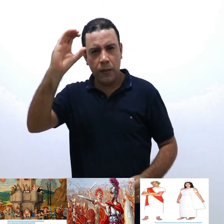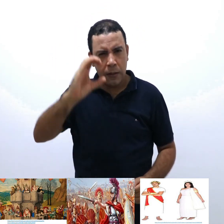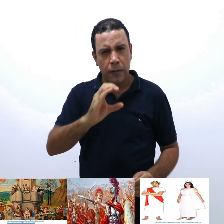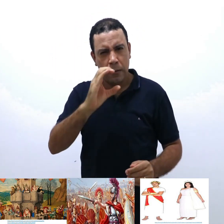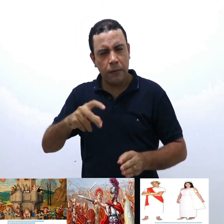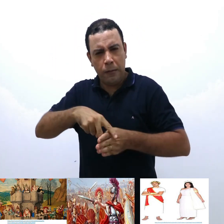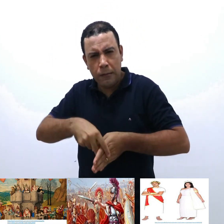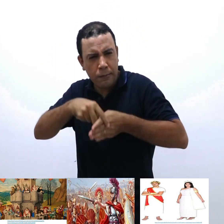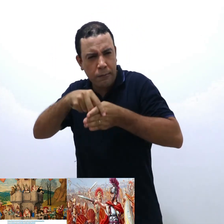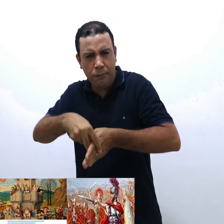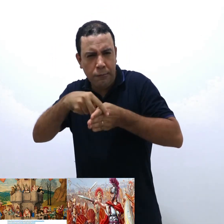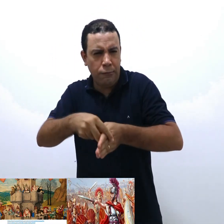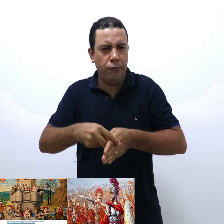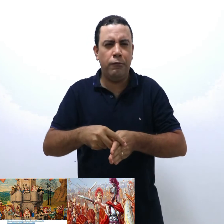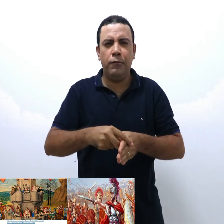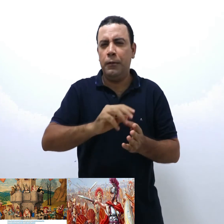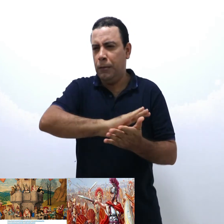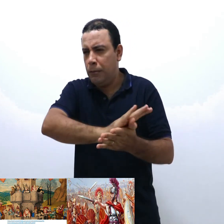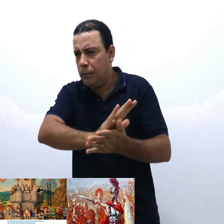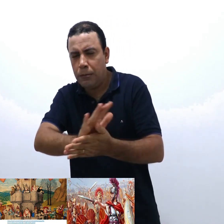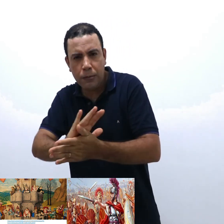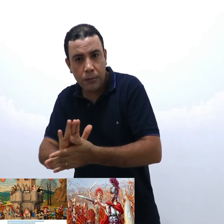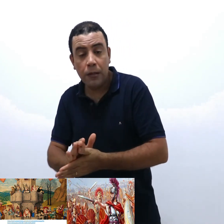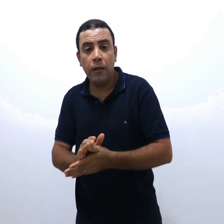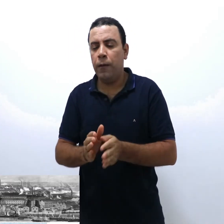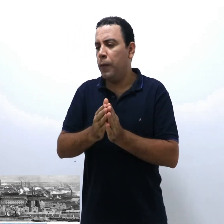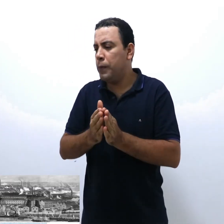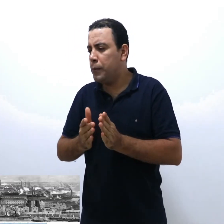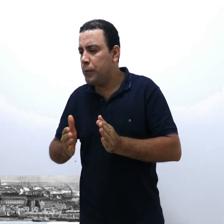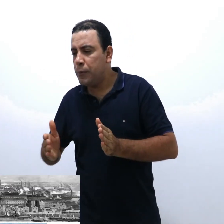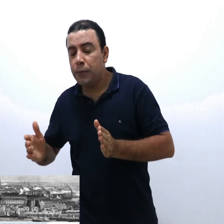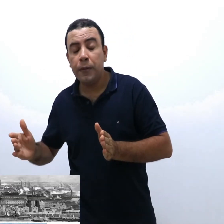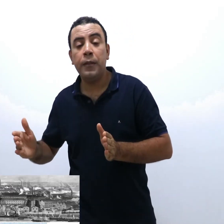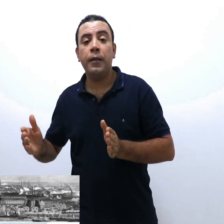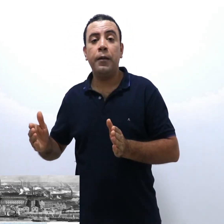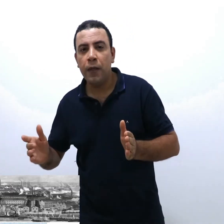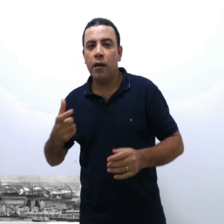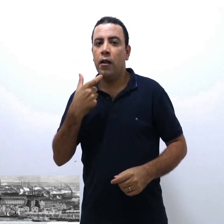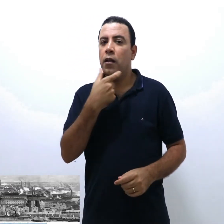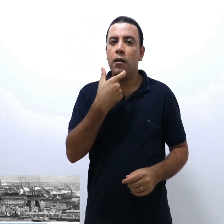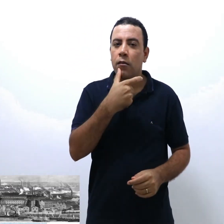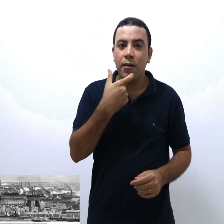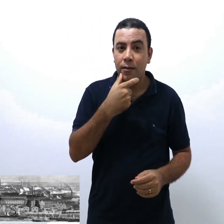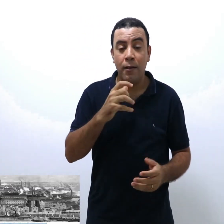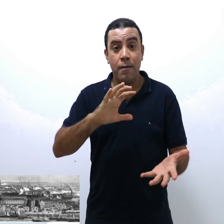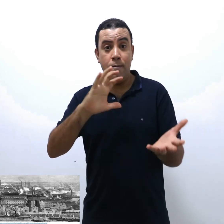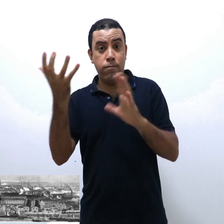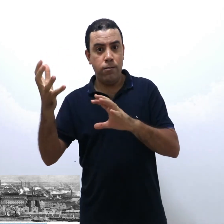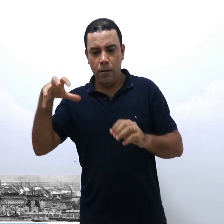também o tempo no qual a Igreja Católica teve um grande predomínio e oprimia as pessoas, até chegarmos na época da Revolução